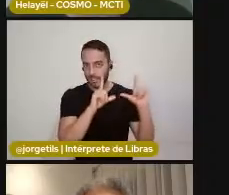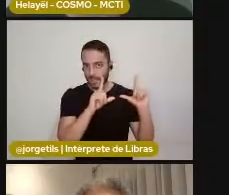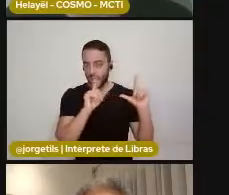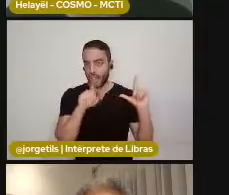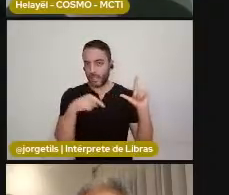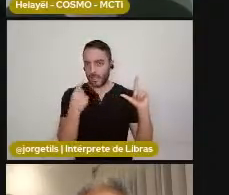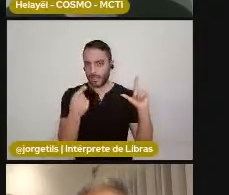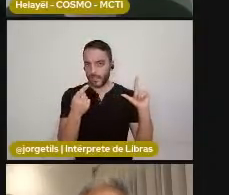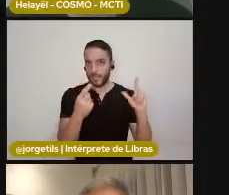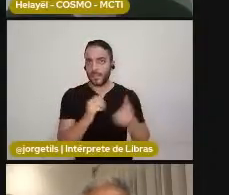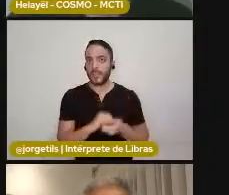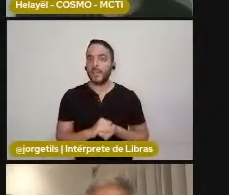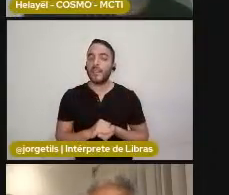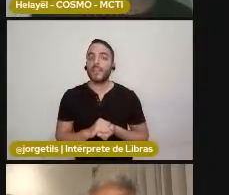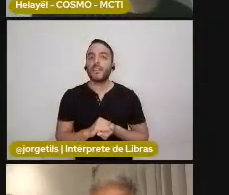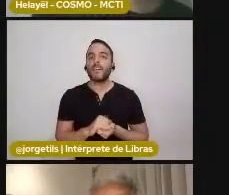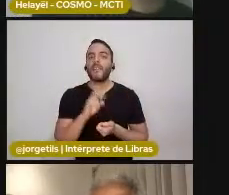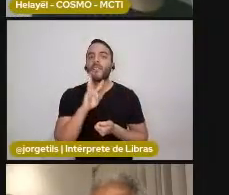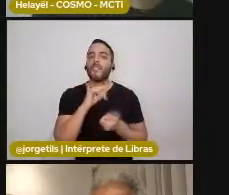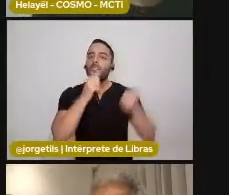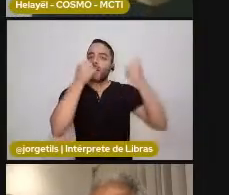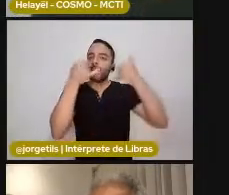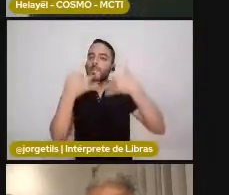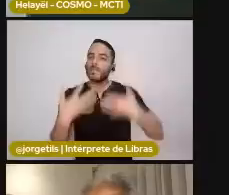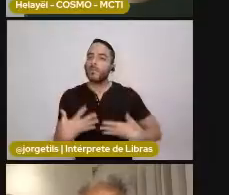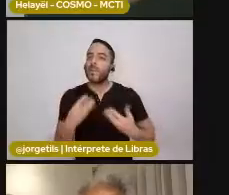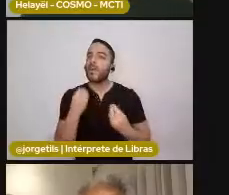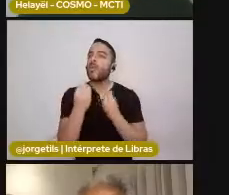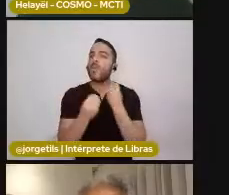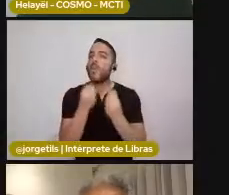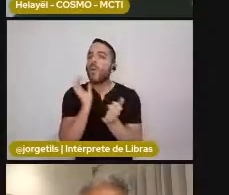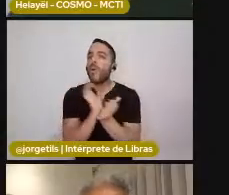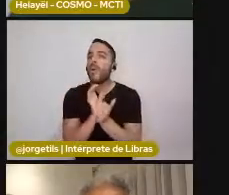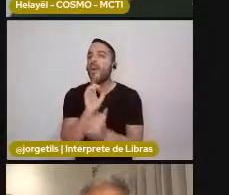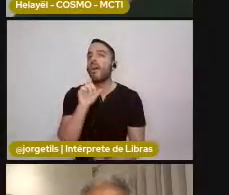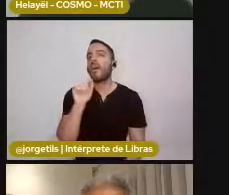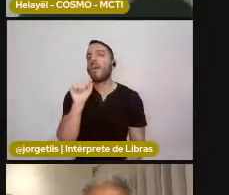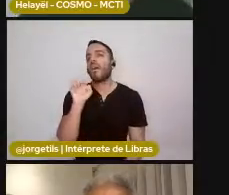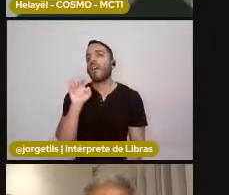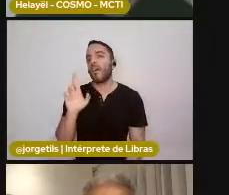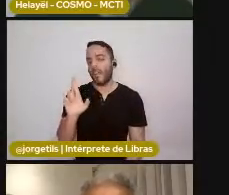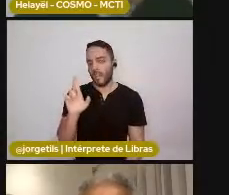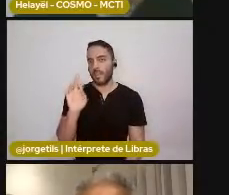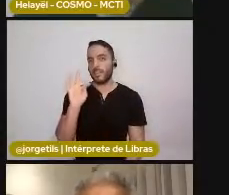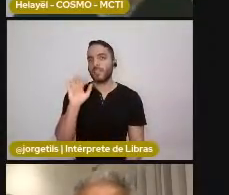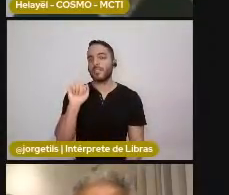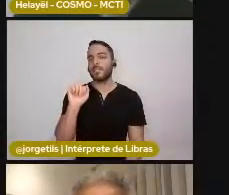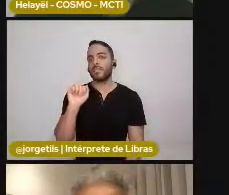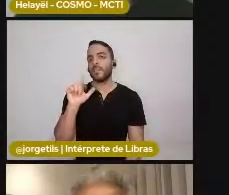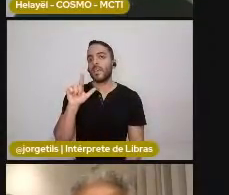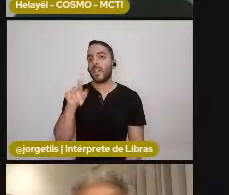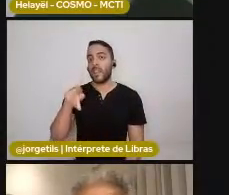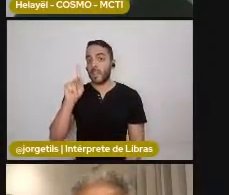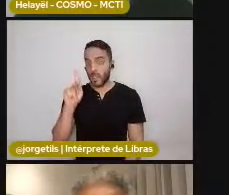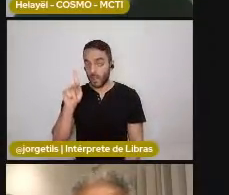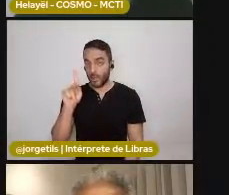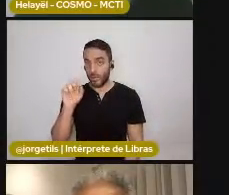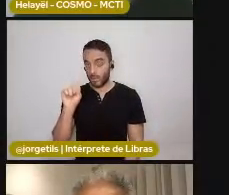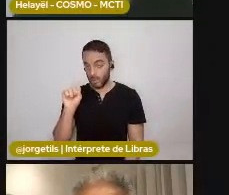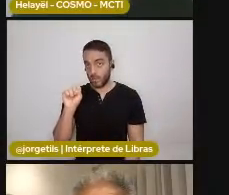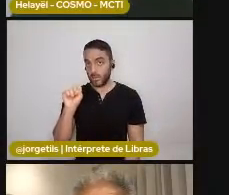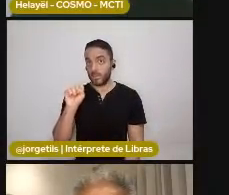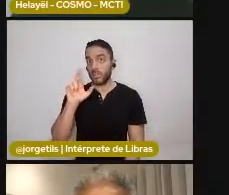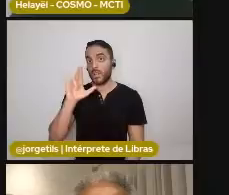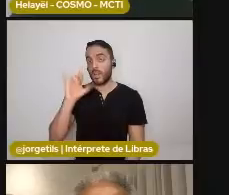a gente vai falar um minutinho sobre o Laser Talks Rio, que é um programa de eventos, né, que